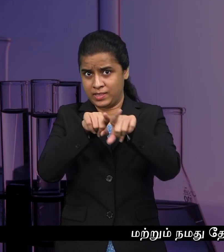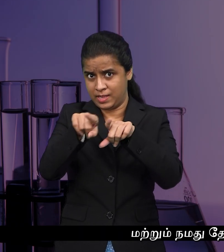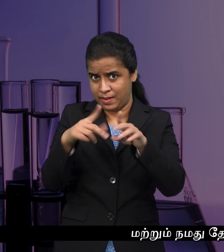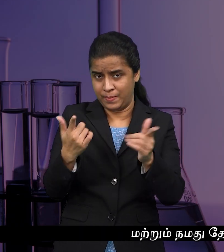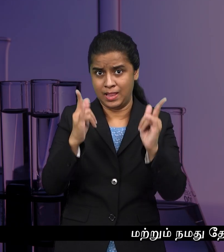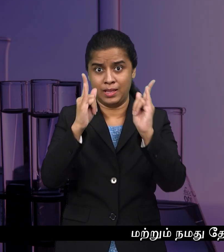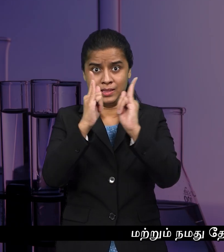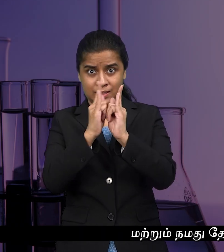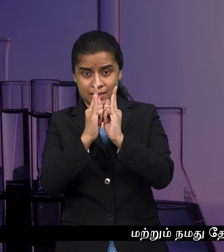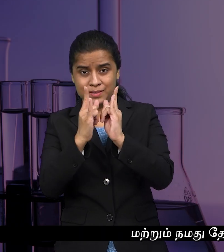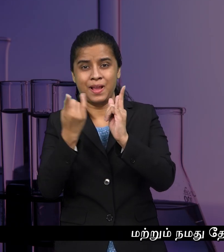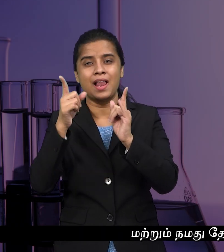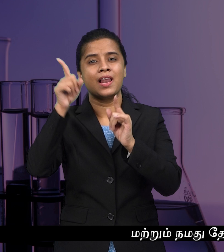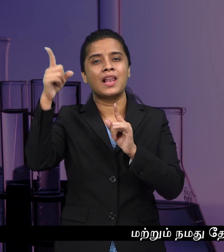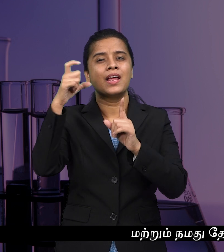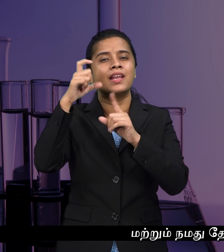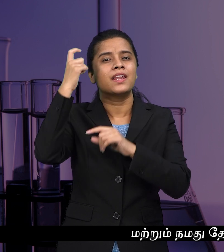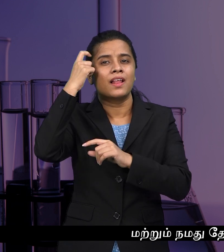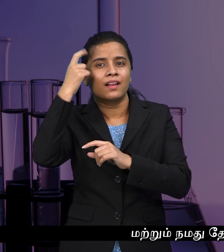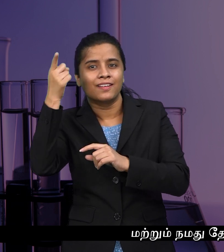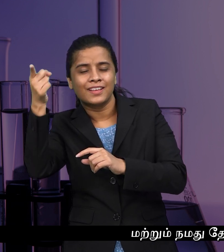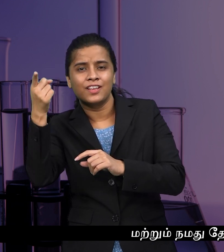மற்றும் நமது தோலுக்கு சேதம் ஏற்படுகிறது.